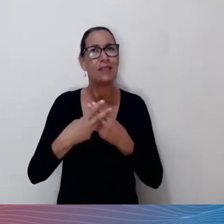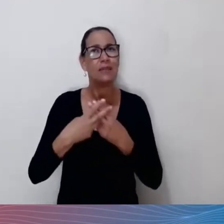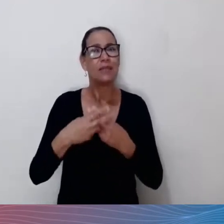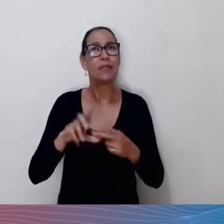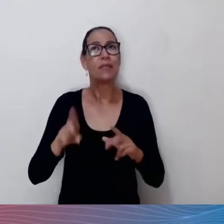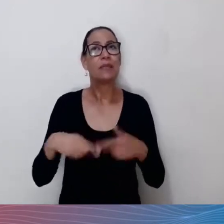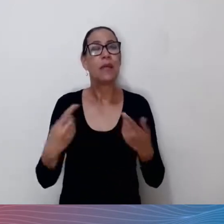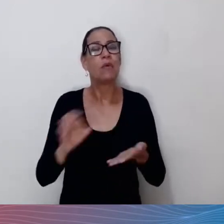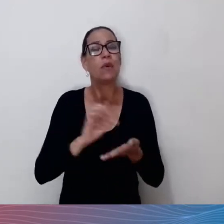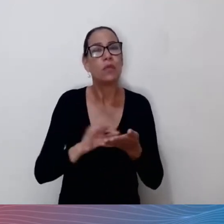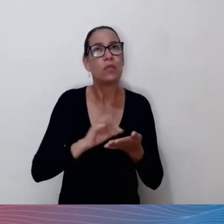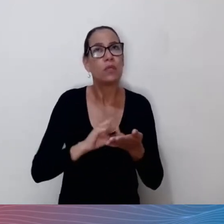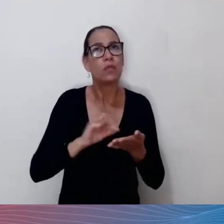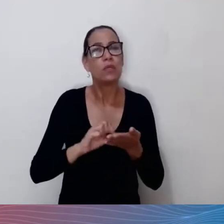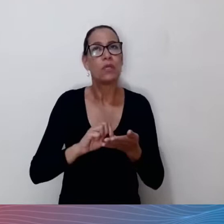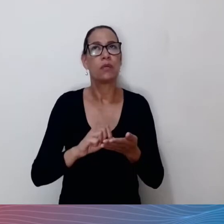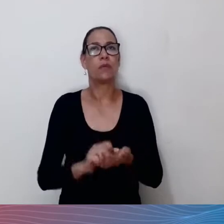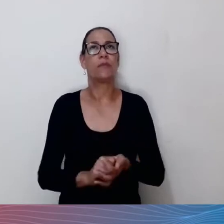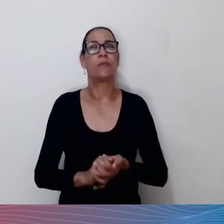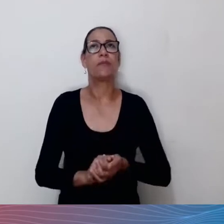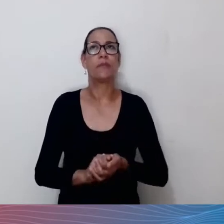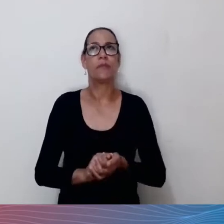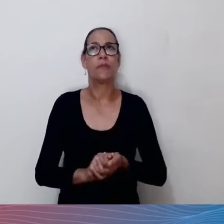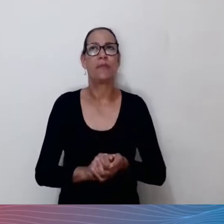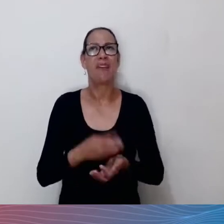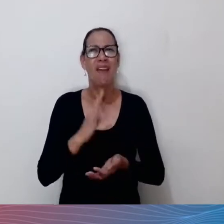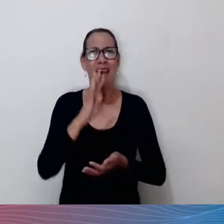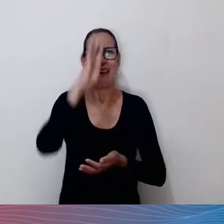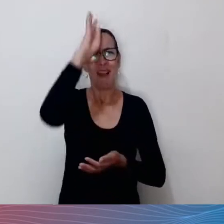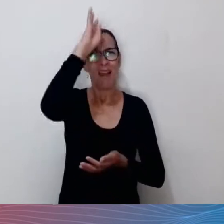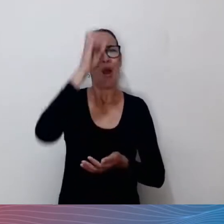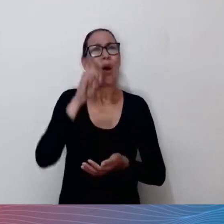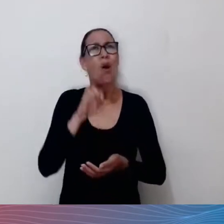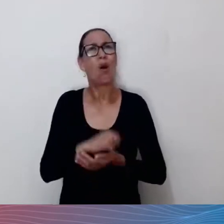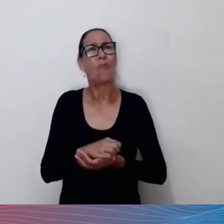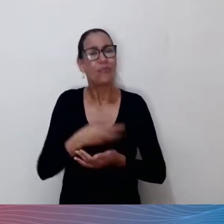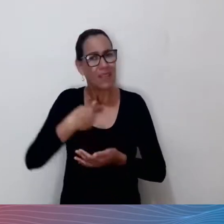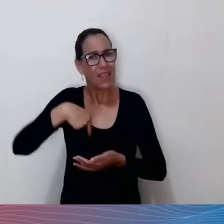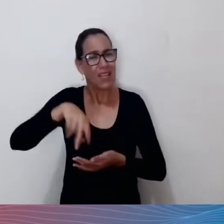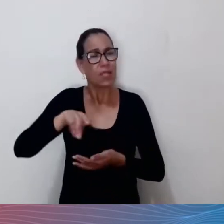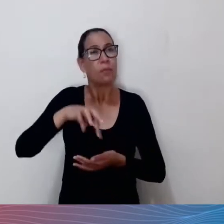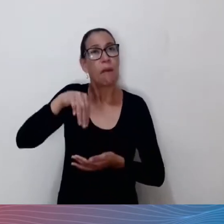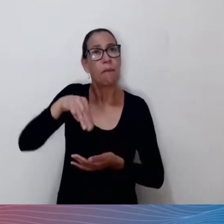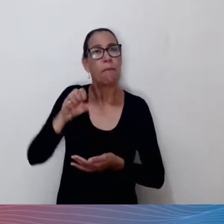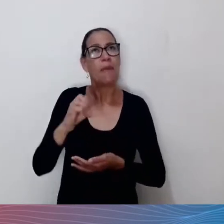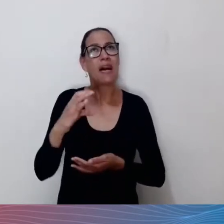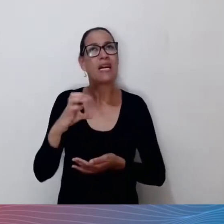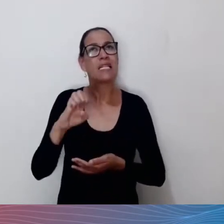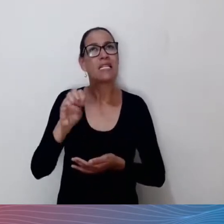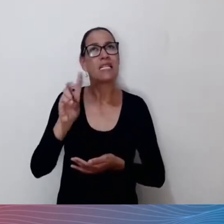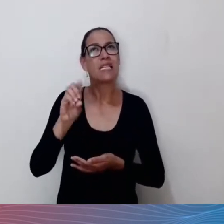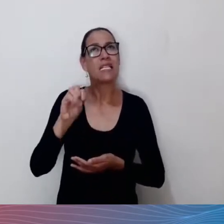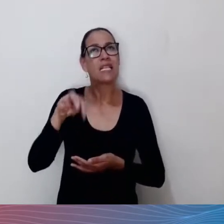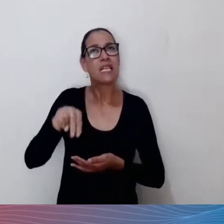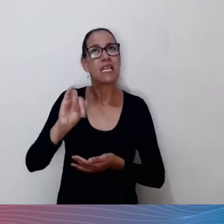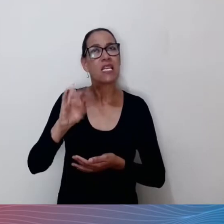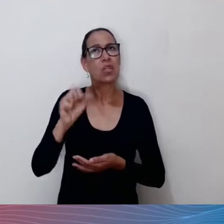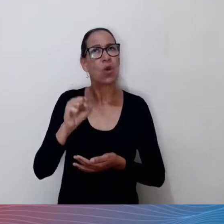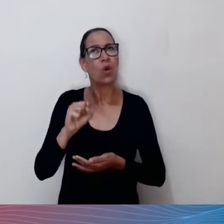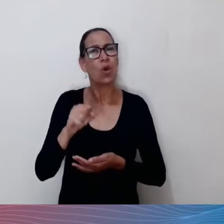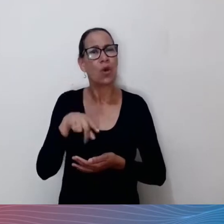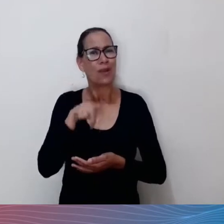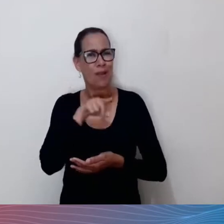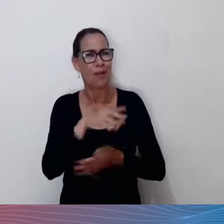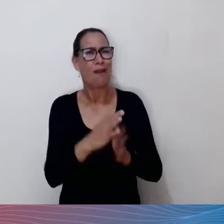viagem para rumo à Macedônia, eu te roguei que você permaneça em Éfeso, porque ali havia alguns que